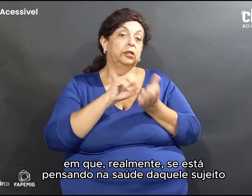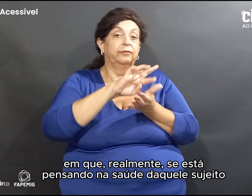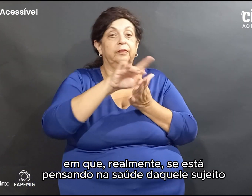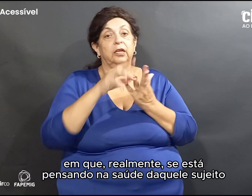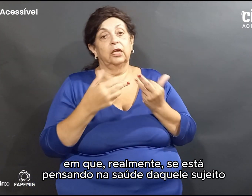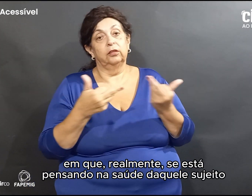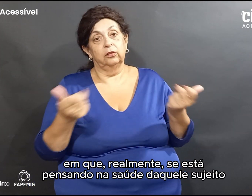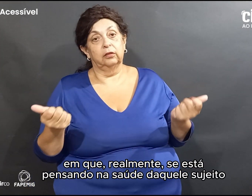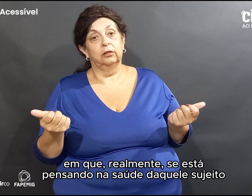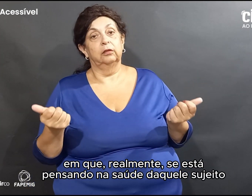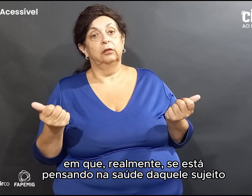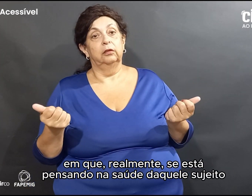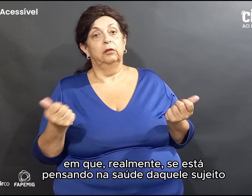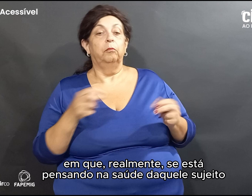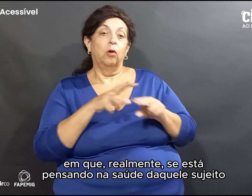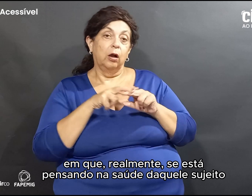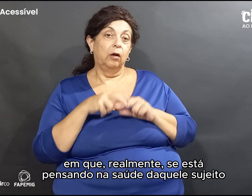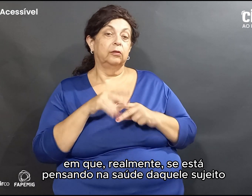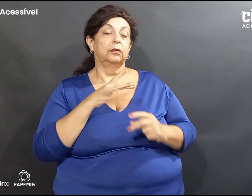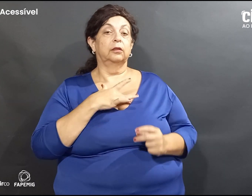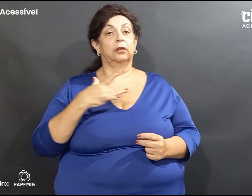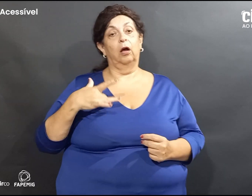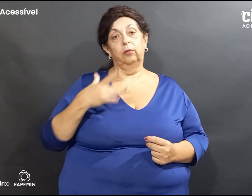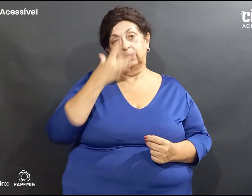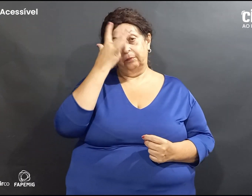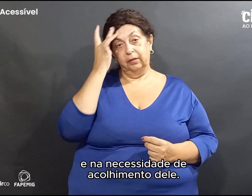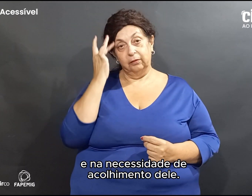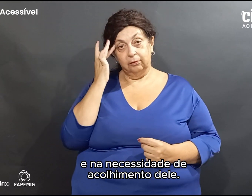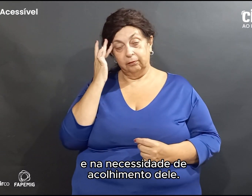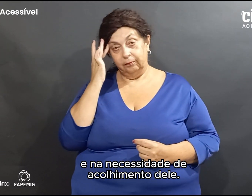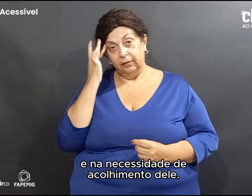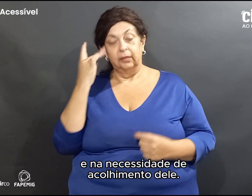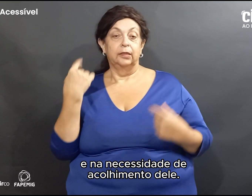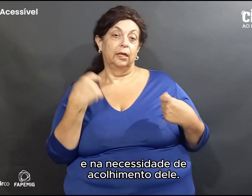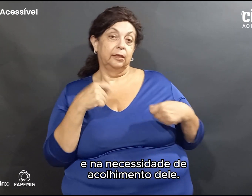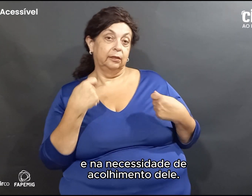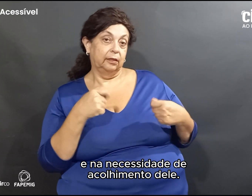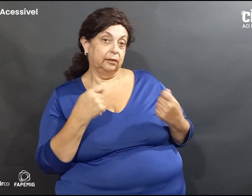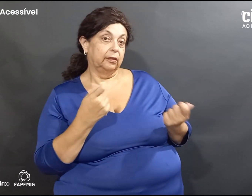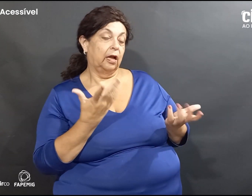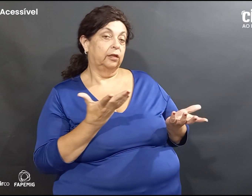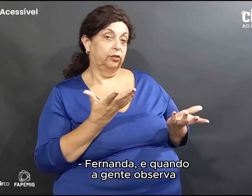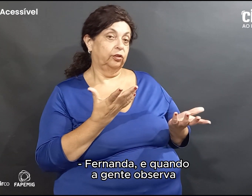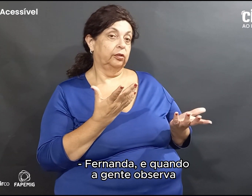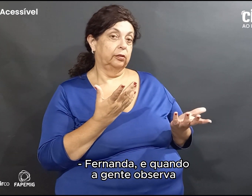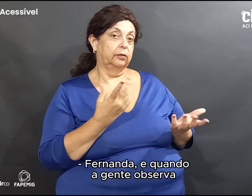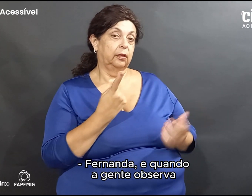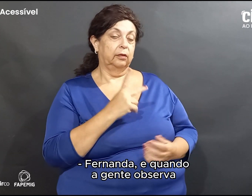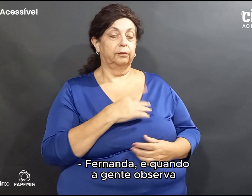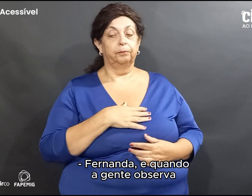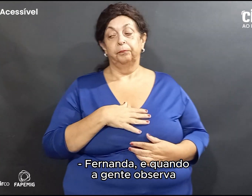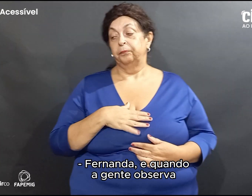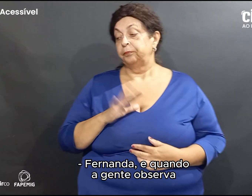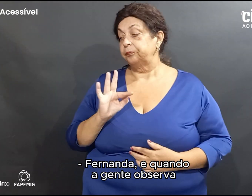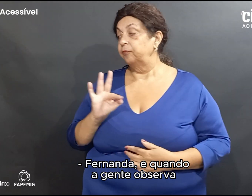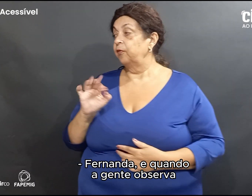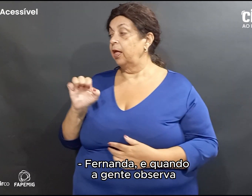se pensando na saúde daquele sujeito, né, e na necessidade de acolhimento dele. Fernanda, e quando a gente observa